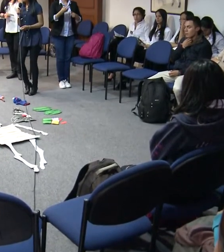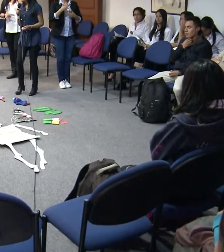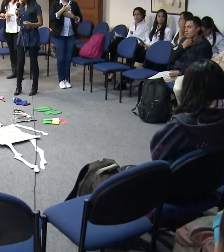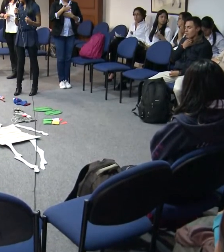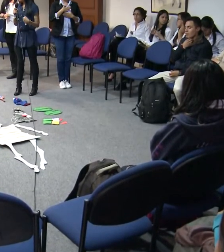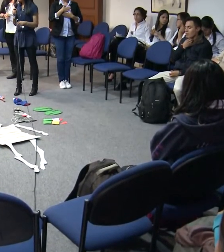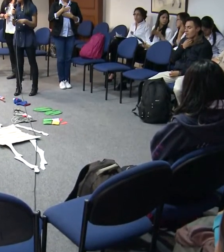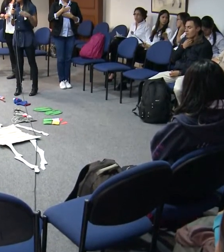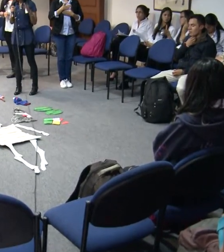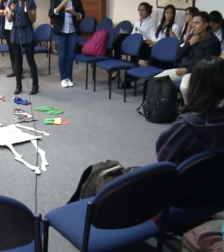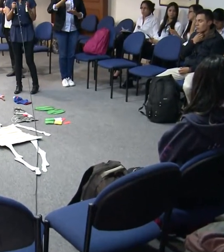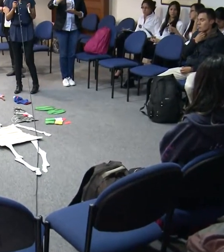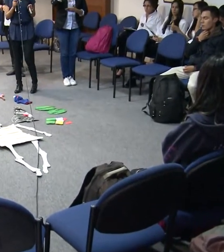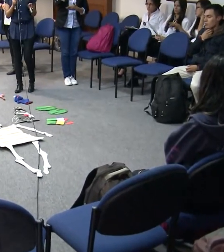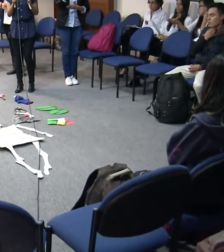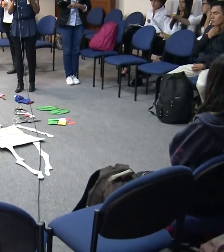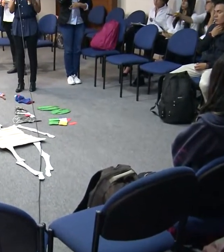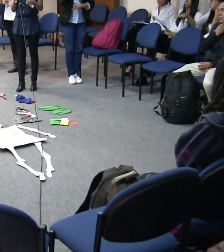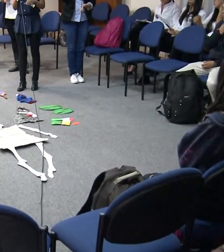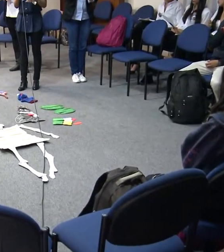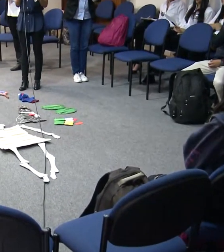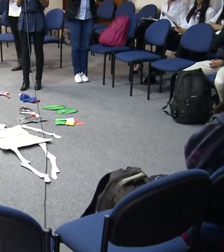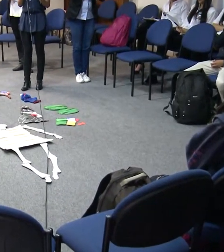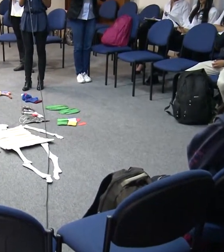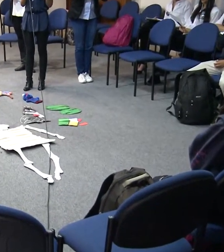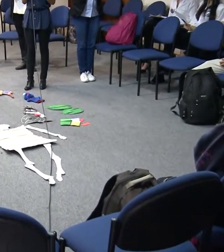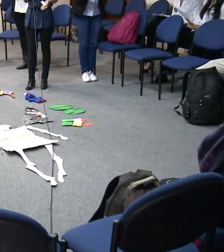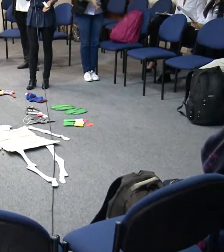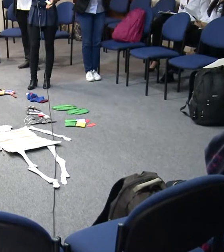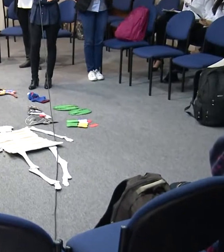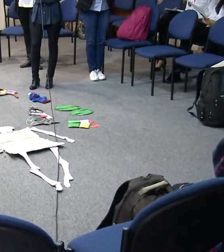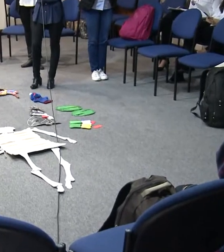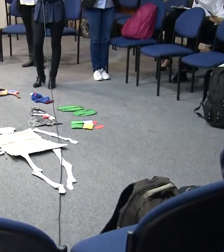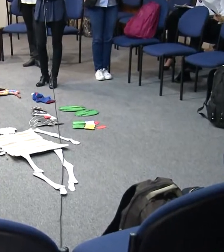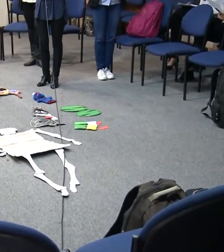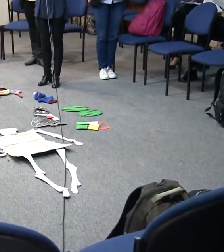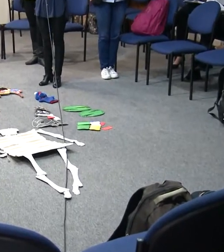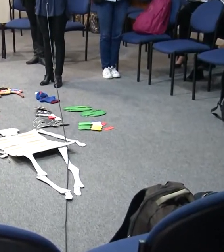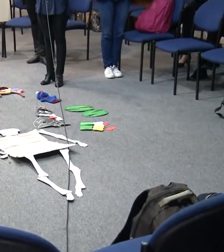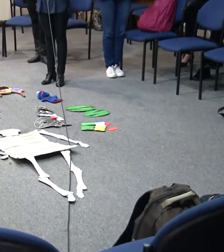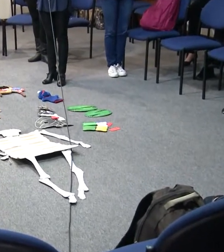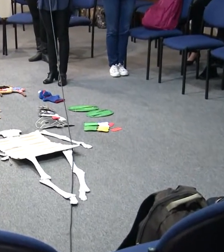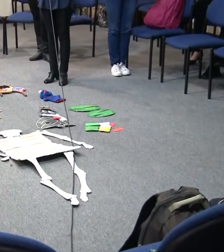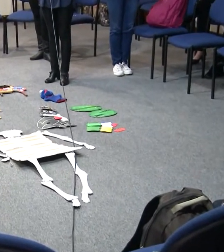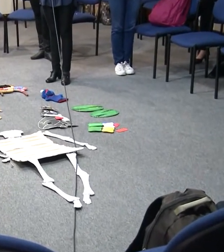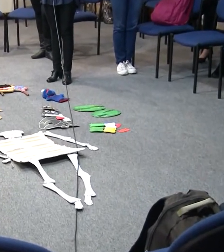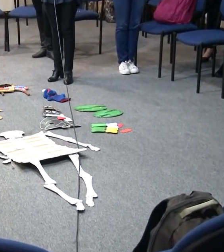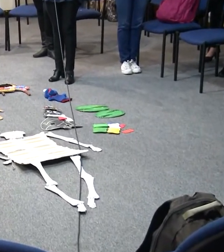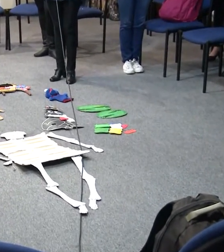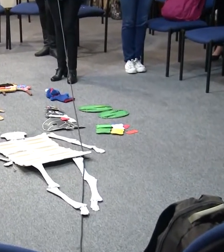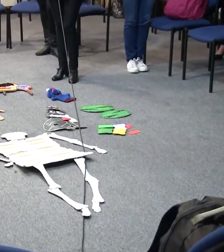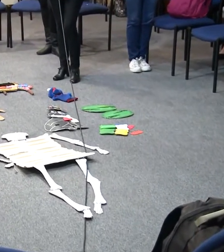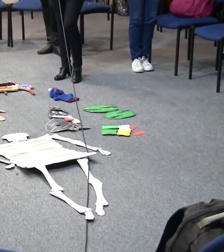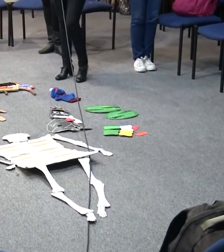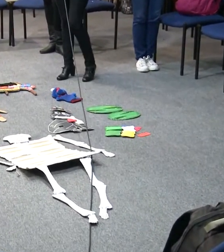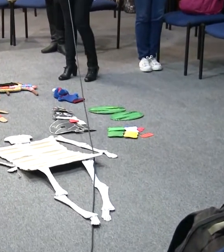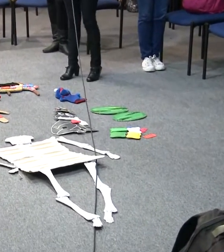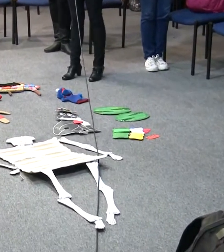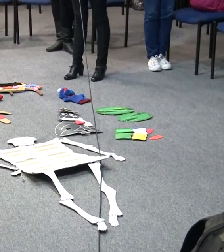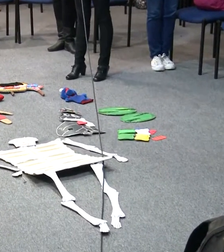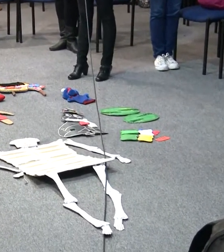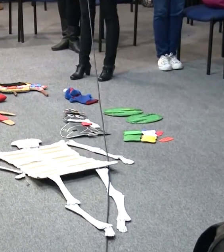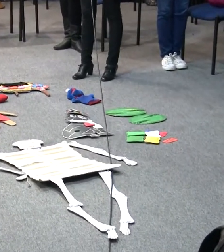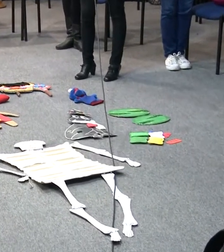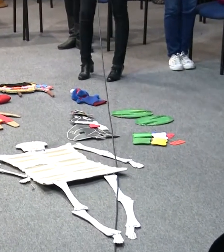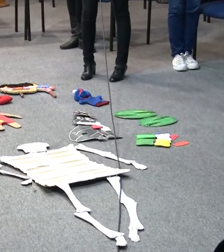Nosotros aquí, durante la práctica pedagógica, en la observación participativa, evidenciamos ciertas dificultades. Una